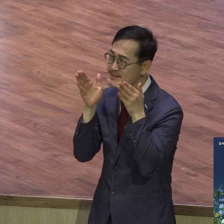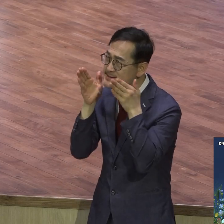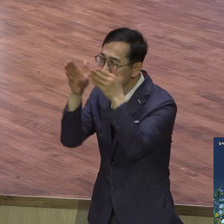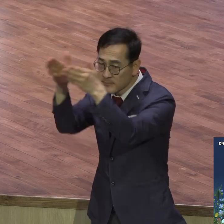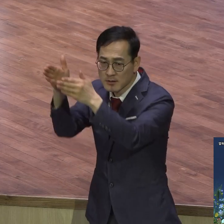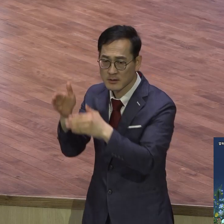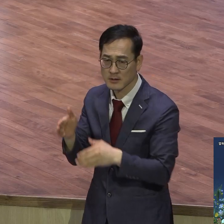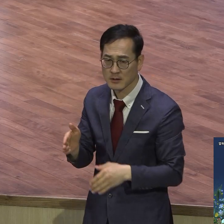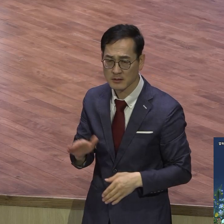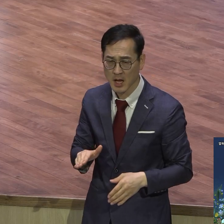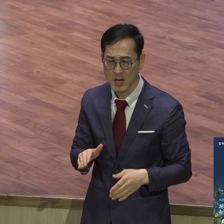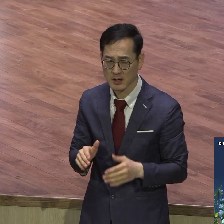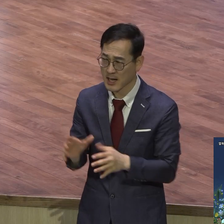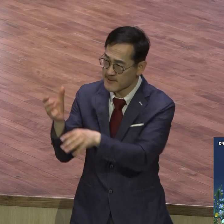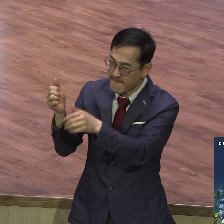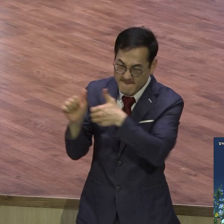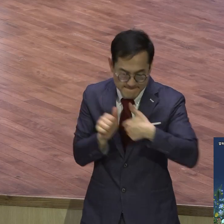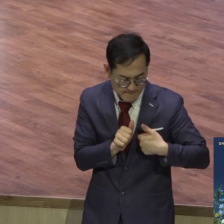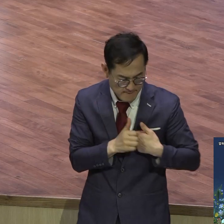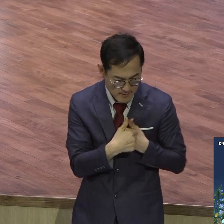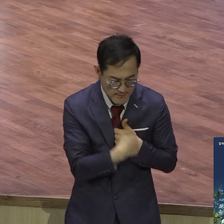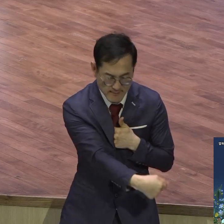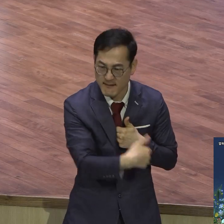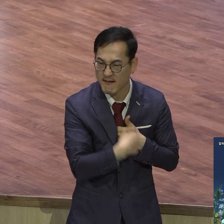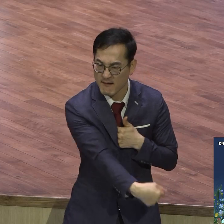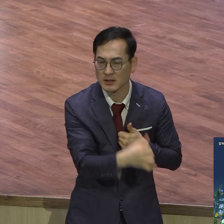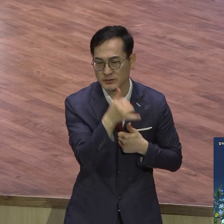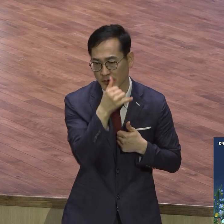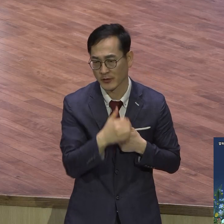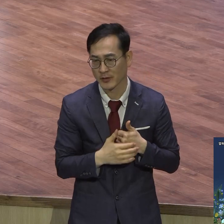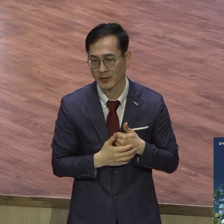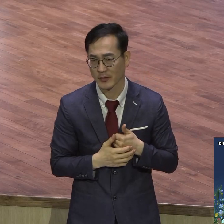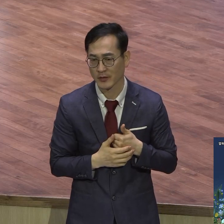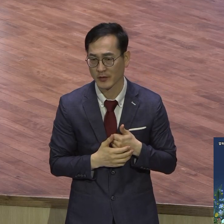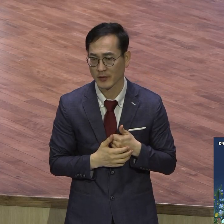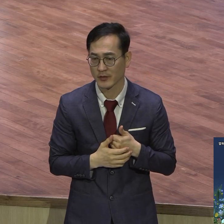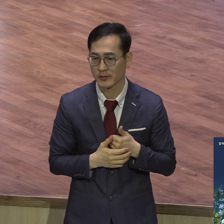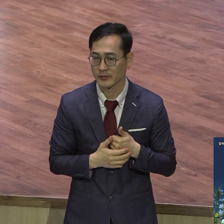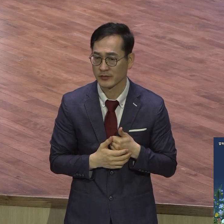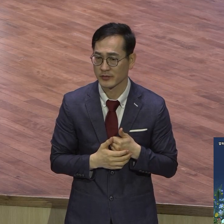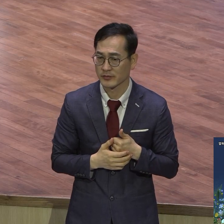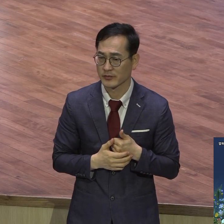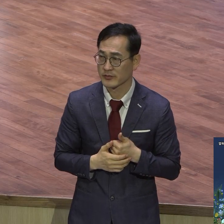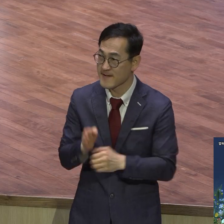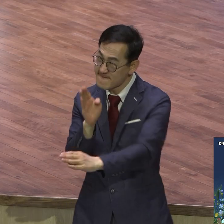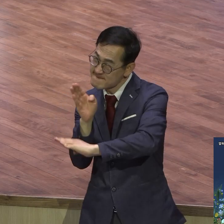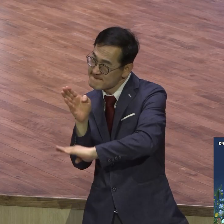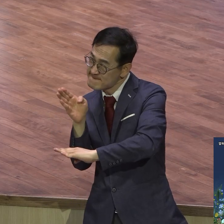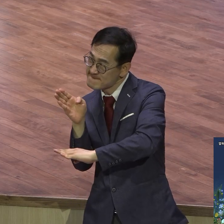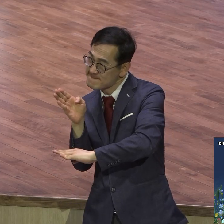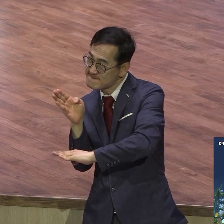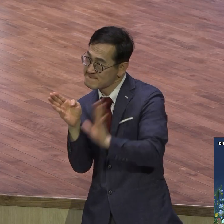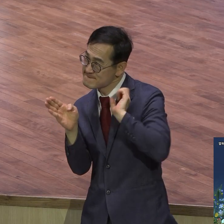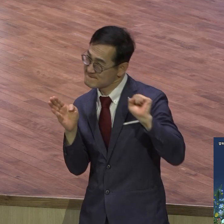방해 존재가 있다. 어떻게든지 유일성의 길에서 탈선하도록